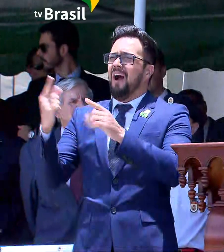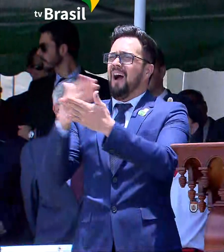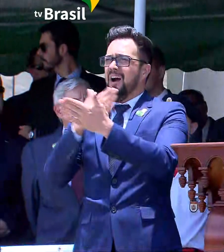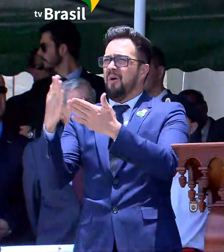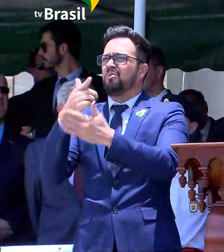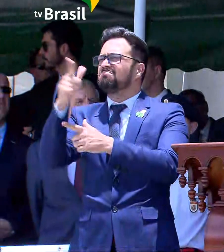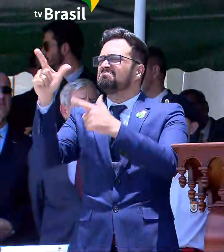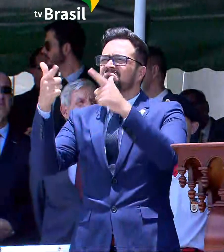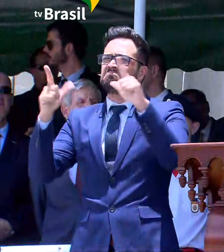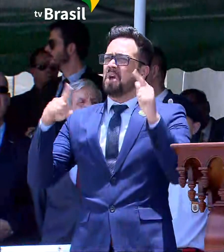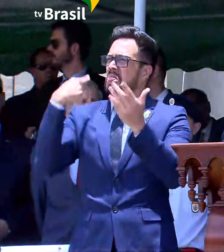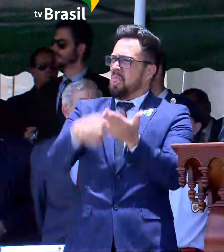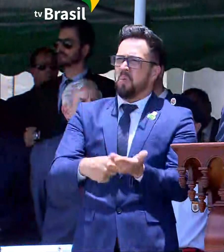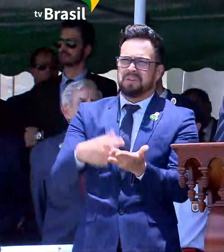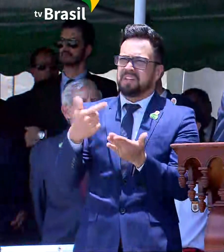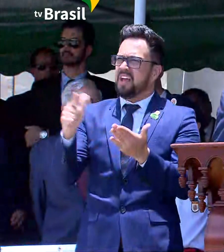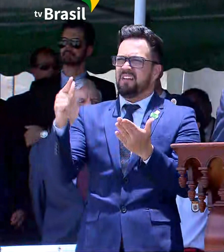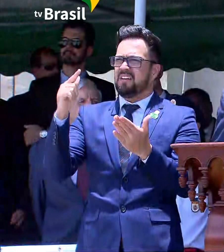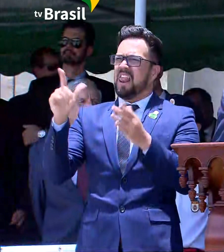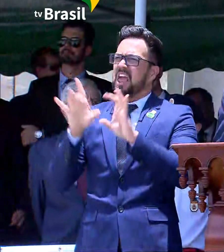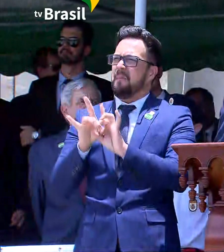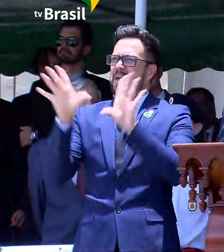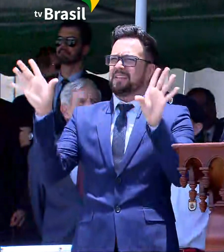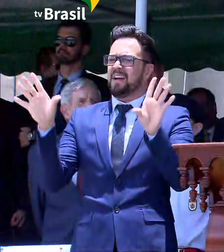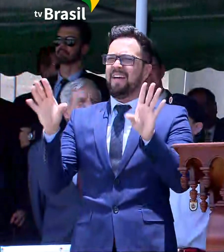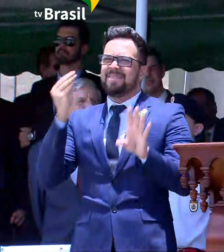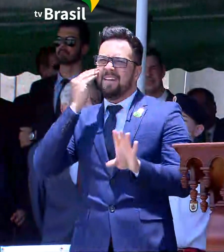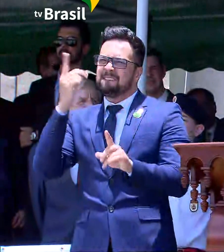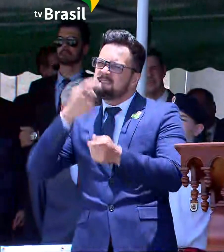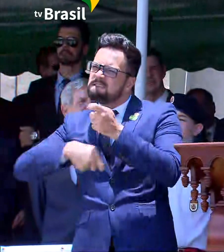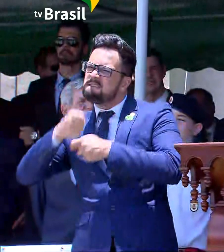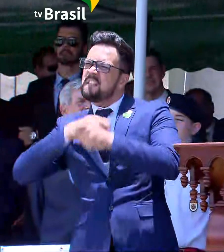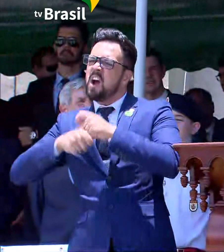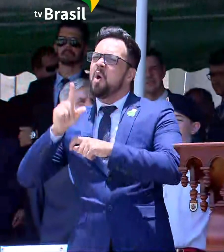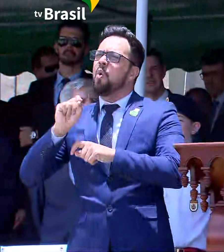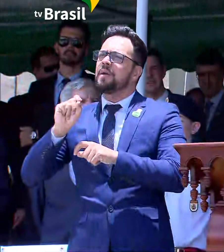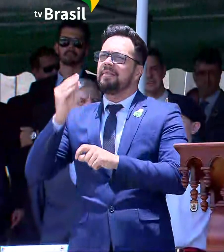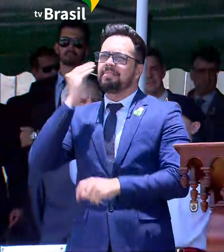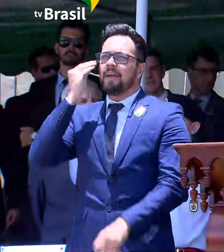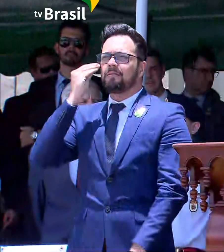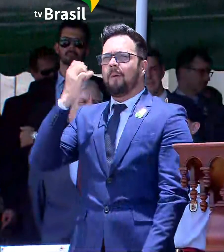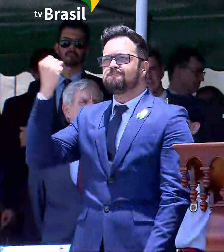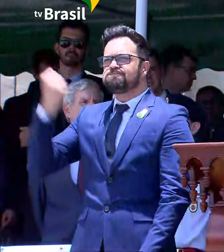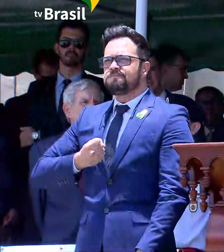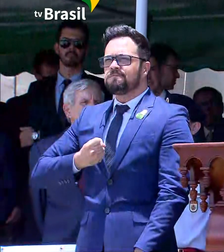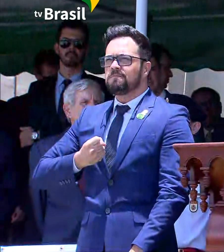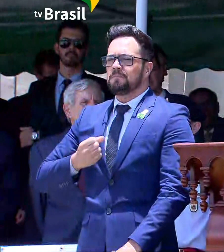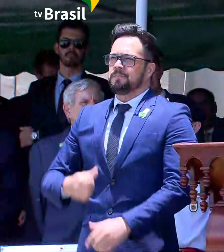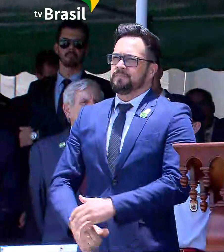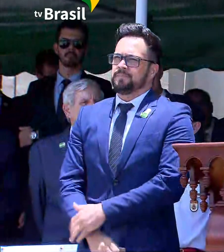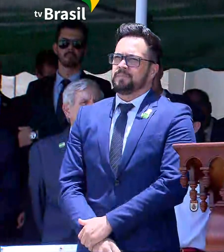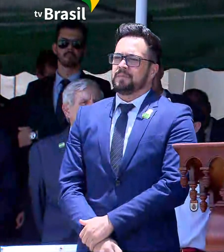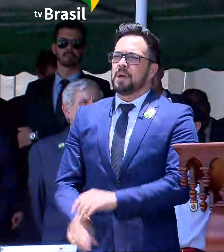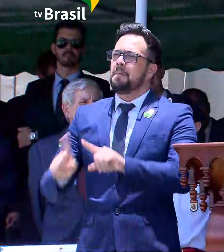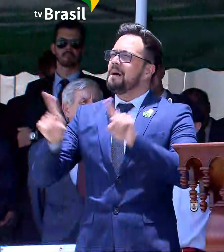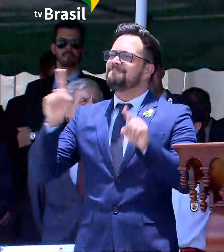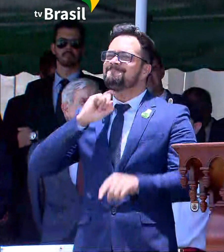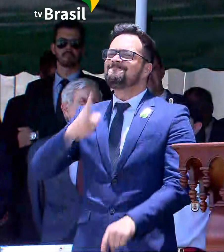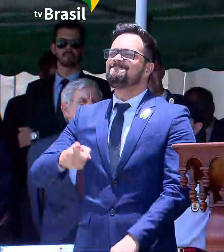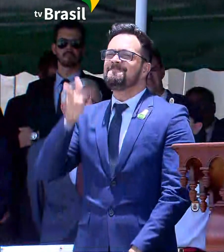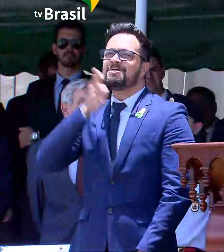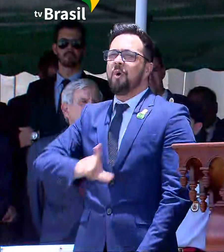com a democracia, com a liberdade, tentaram abreviar a minha carreira, não conseguiram.